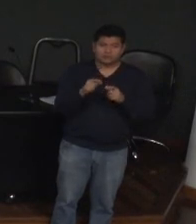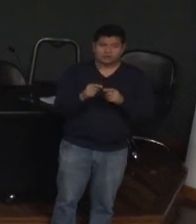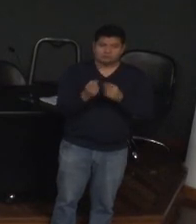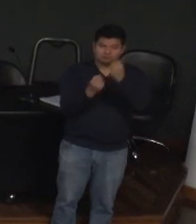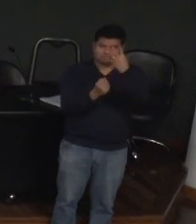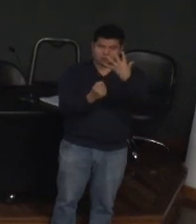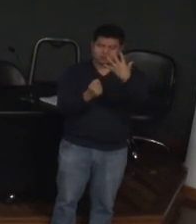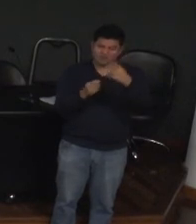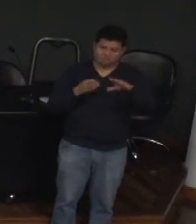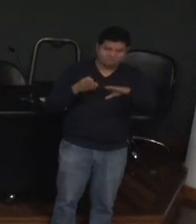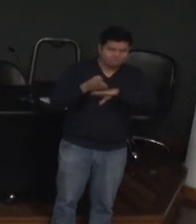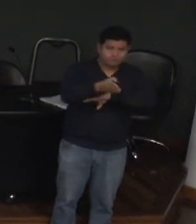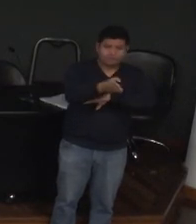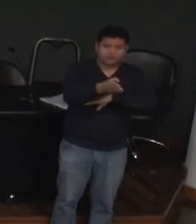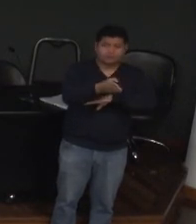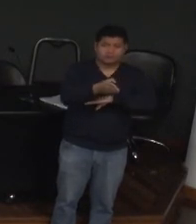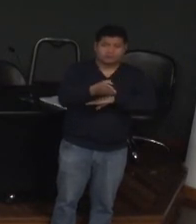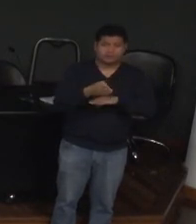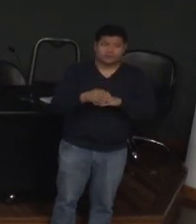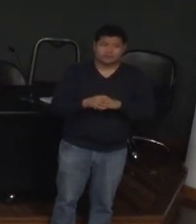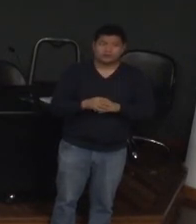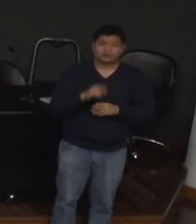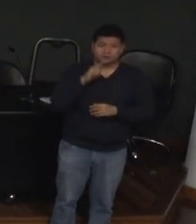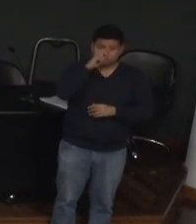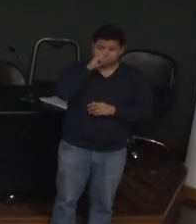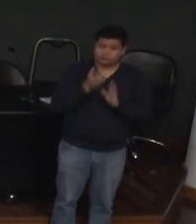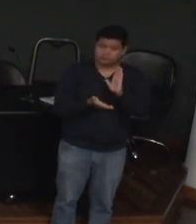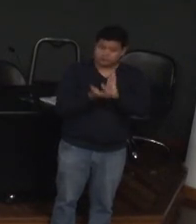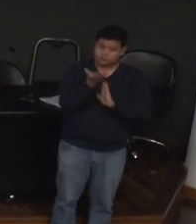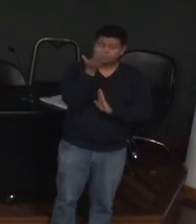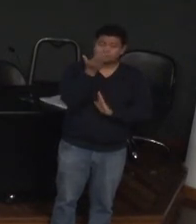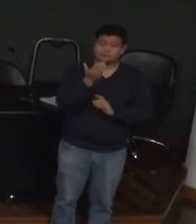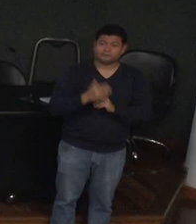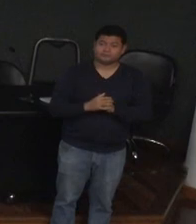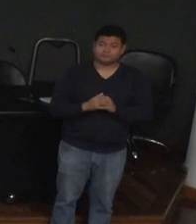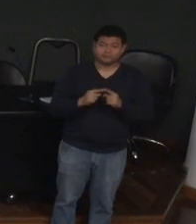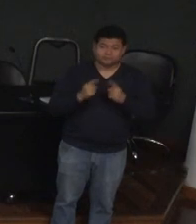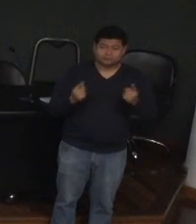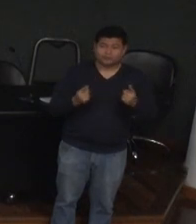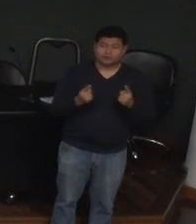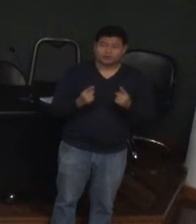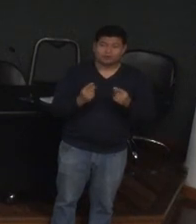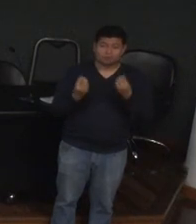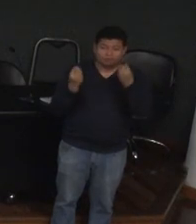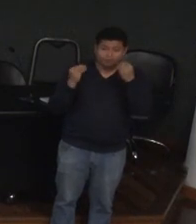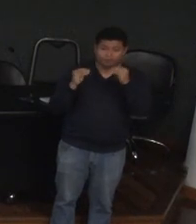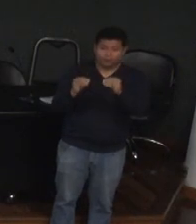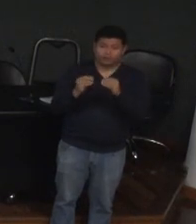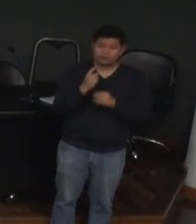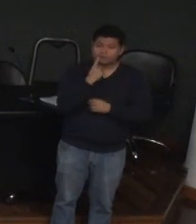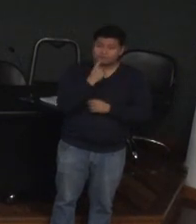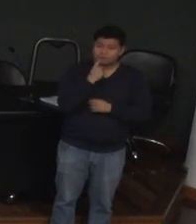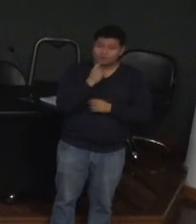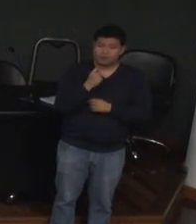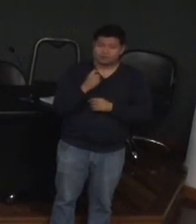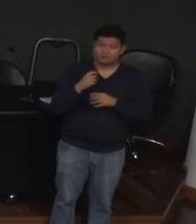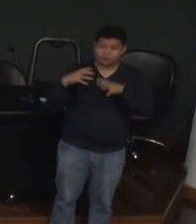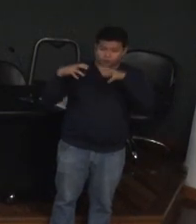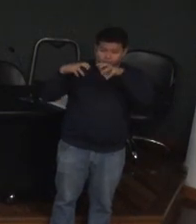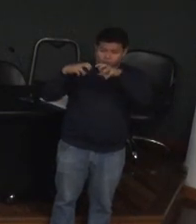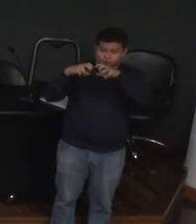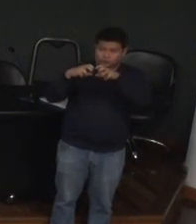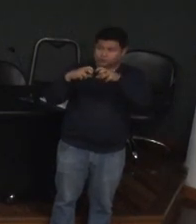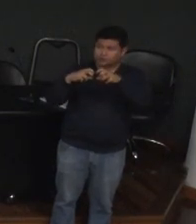mais riscos, o teu apetite é maior. Então, quando você coloca o vermelho mais para dentro,